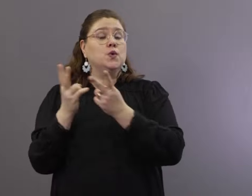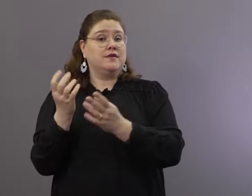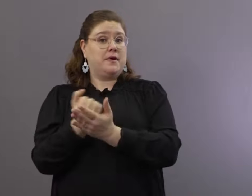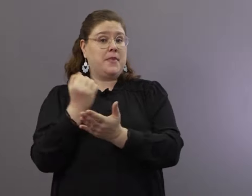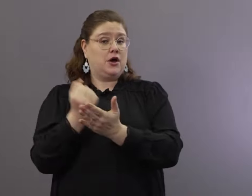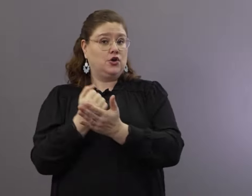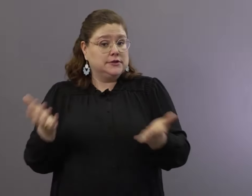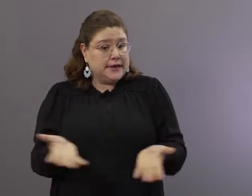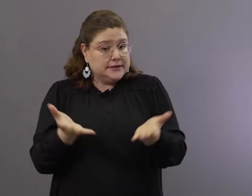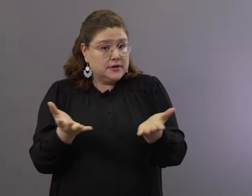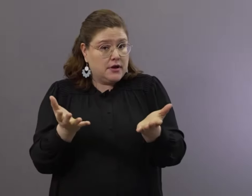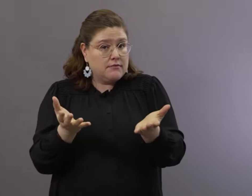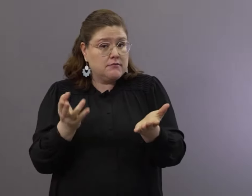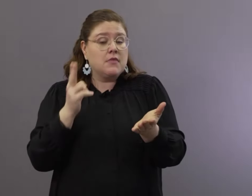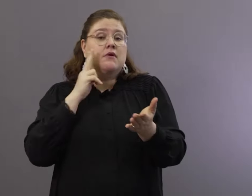mahdollisuuksien